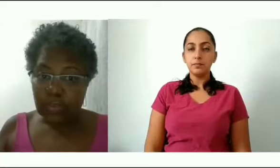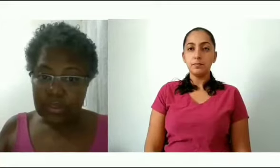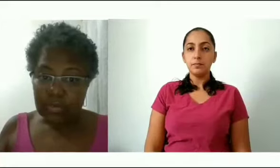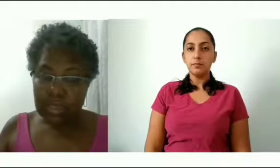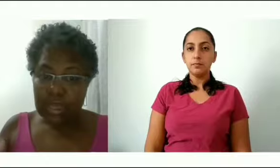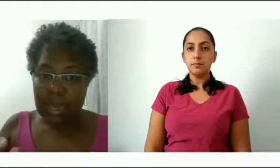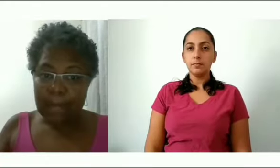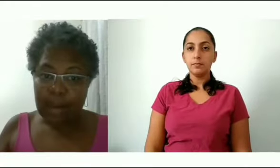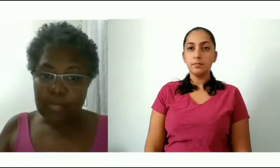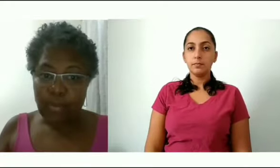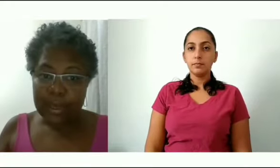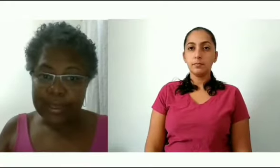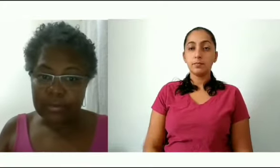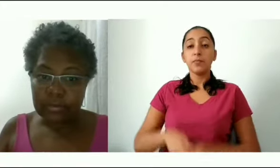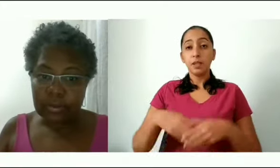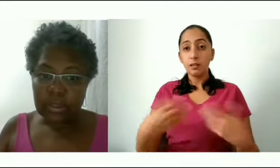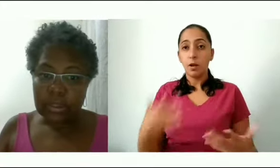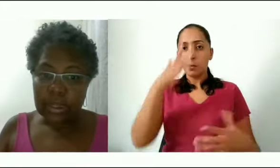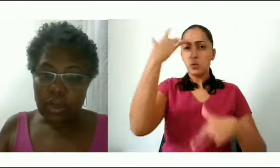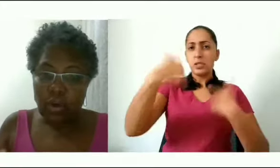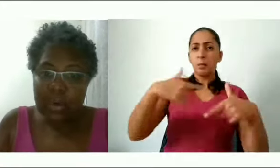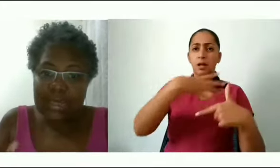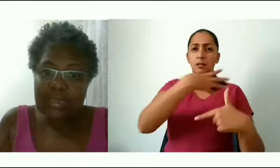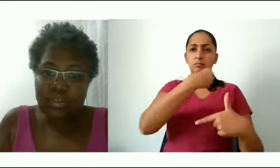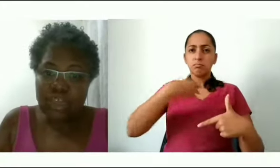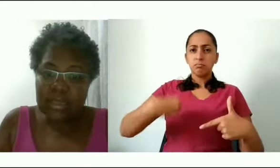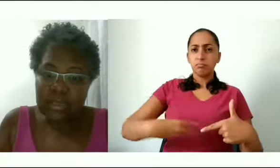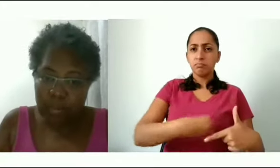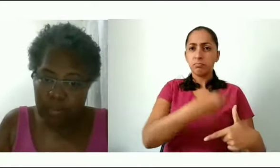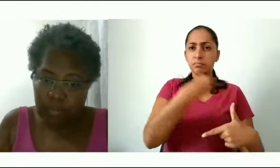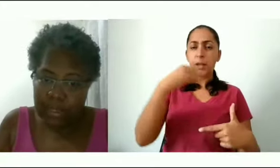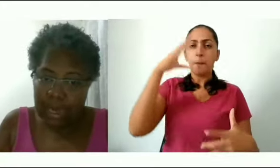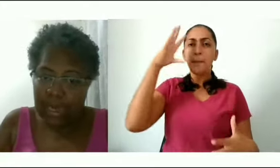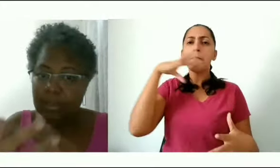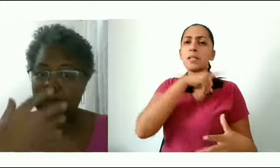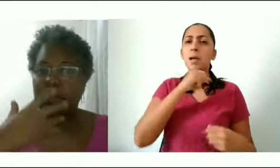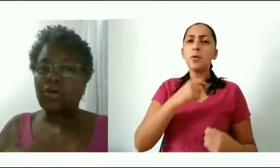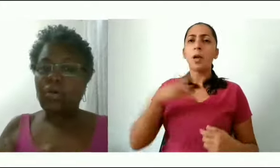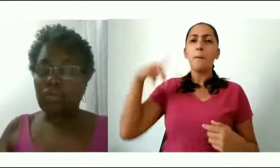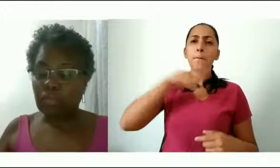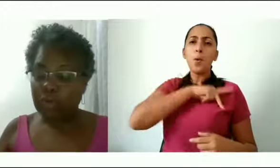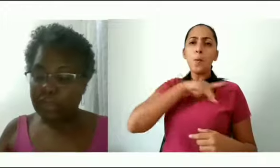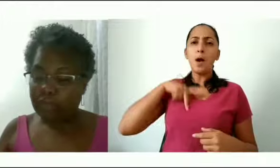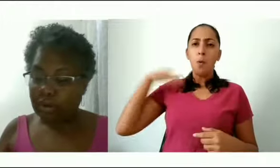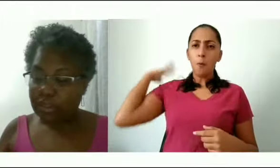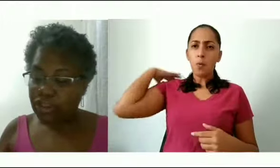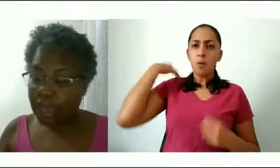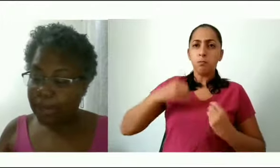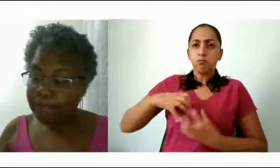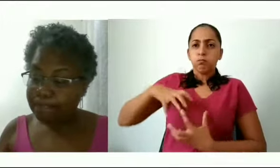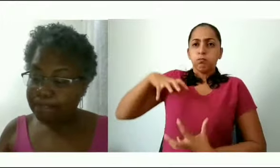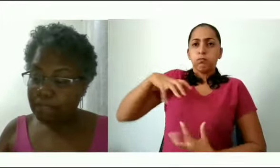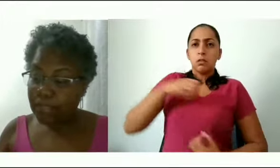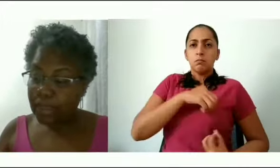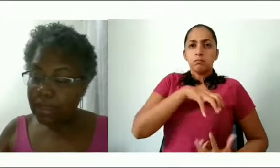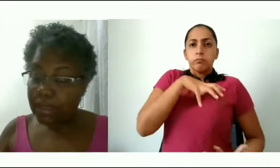E as pessoas acabavam morrendo, né, com essa inchação pulmonar e com muita falta de